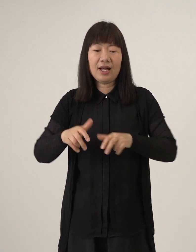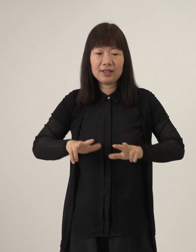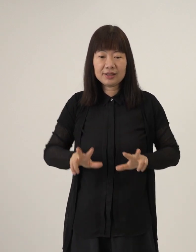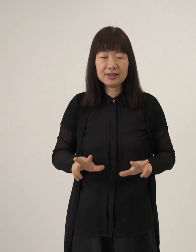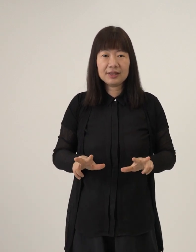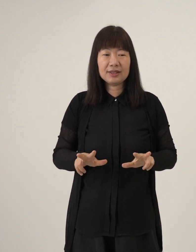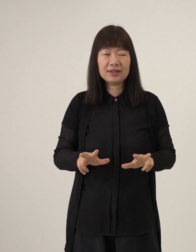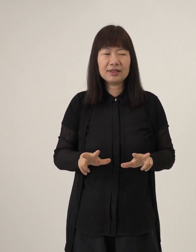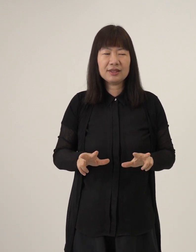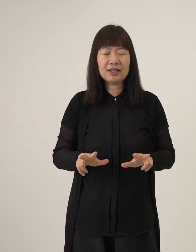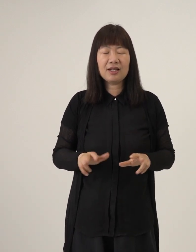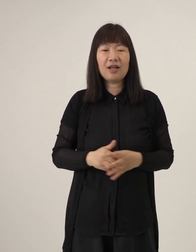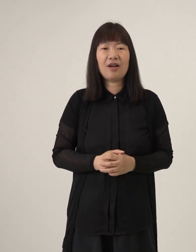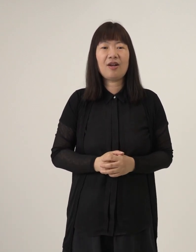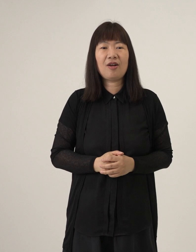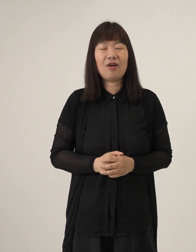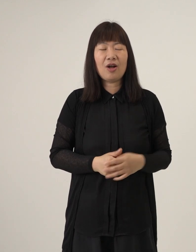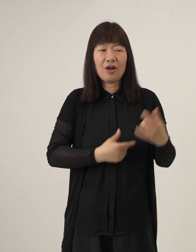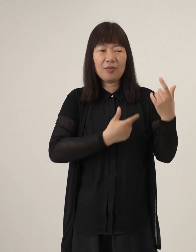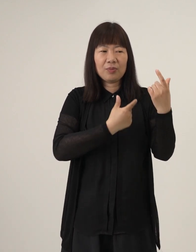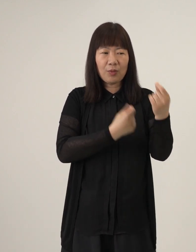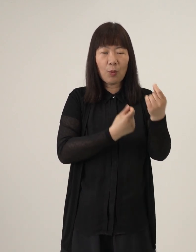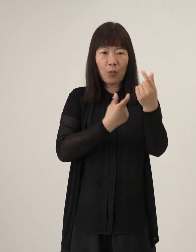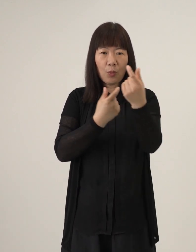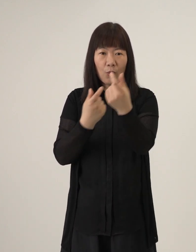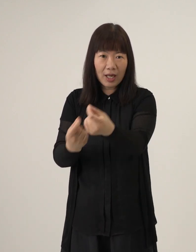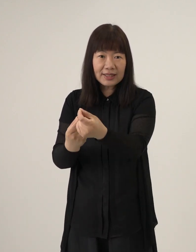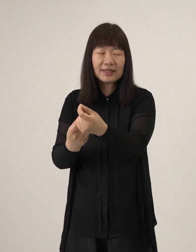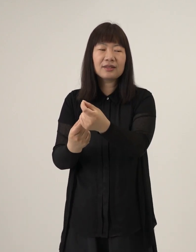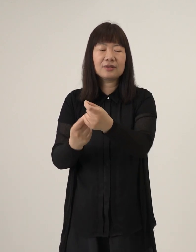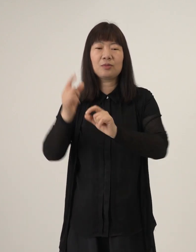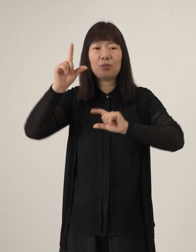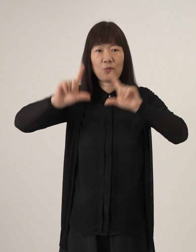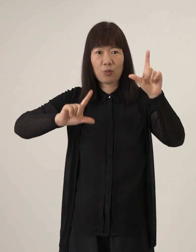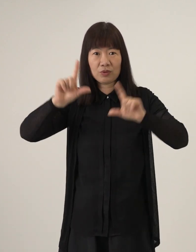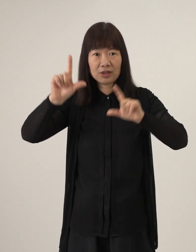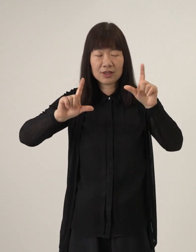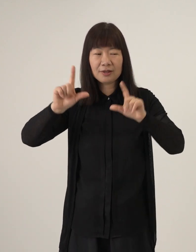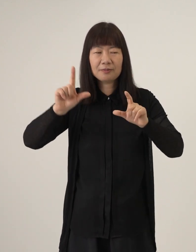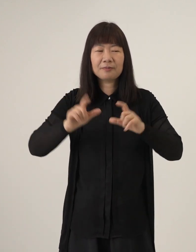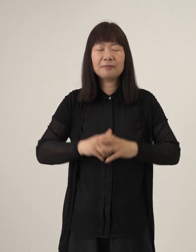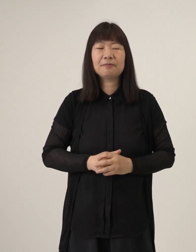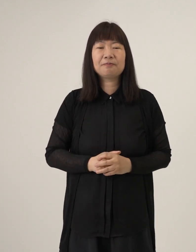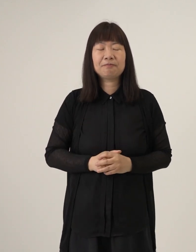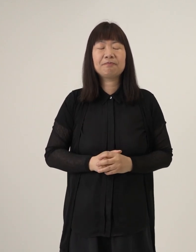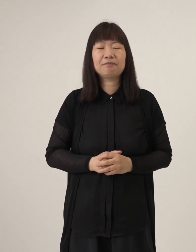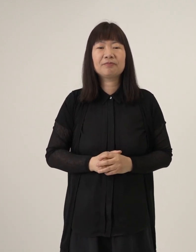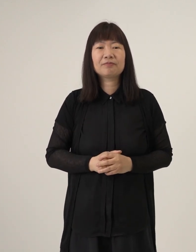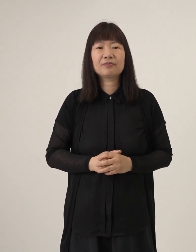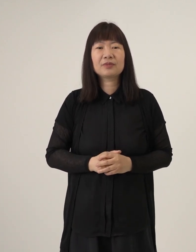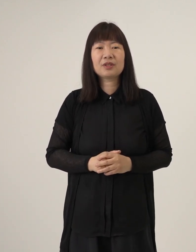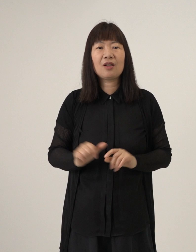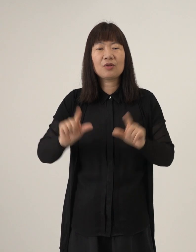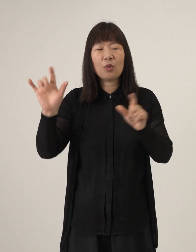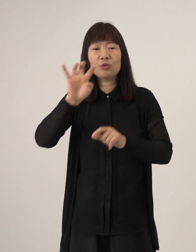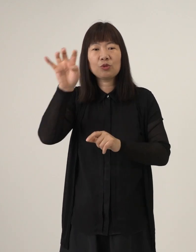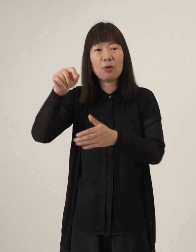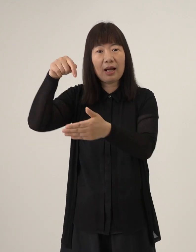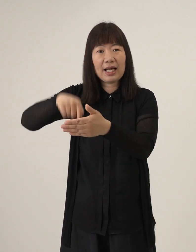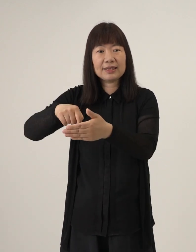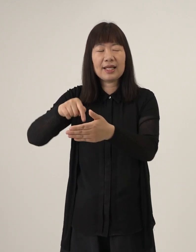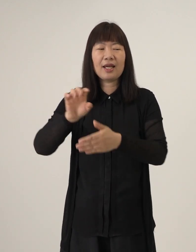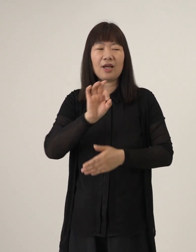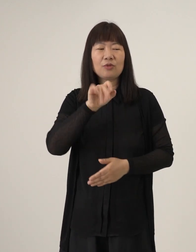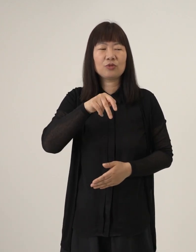지금 기가 막히게도 똑같은 흐름으로 저 동유럽 쪽에서 전쟁이